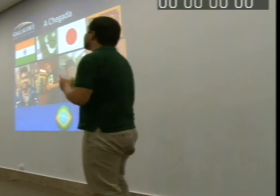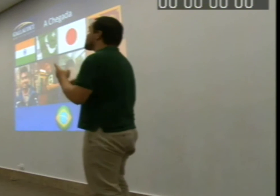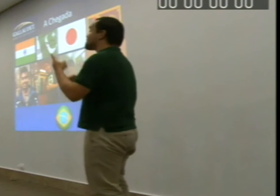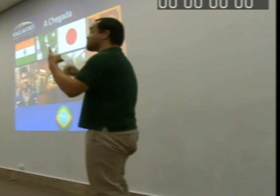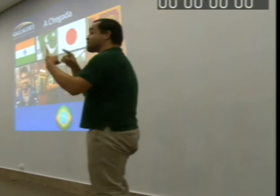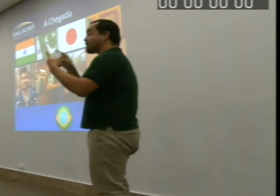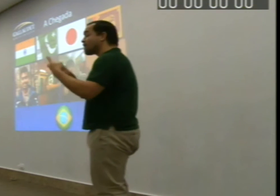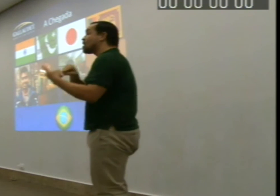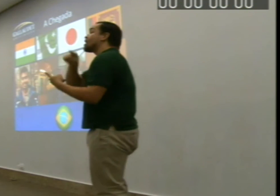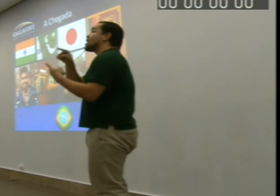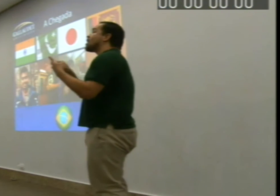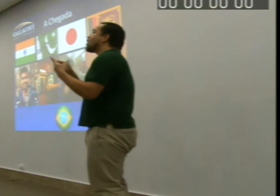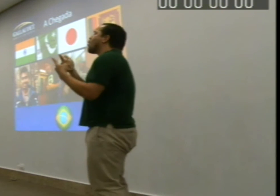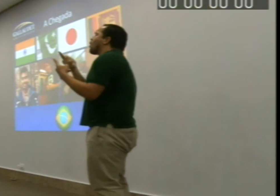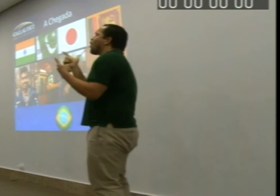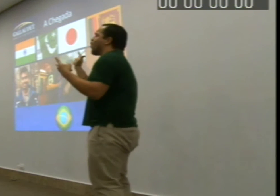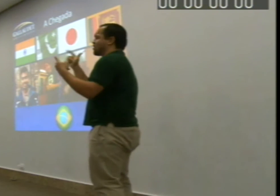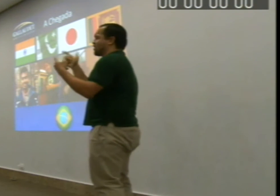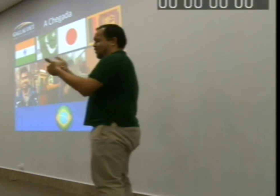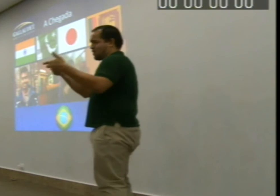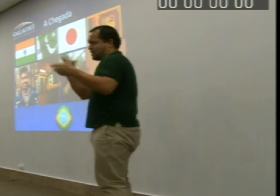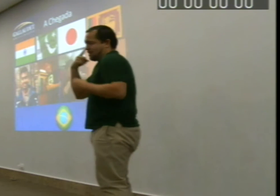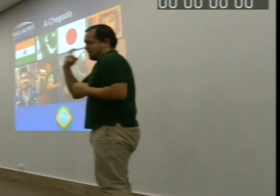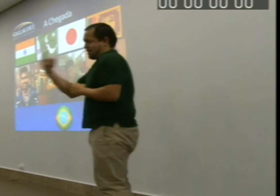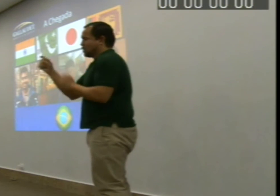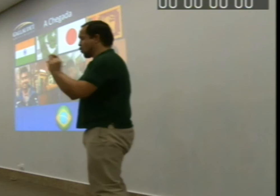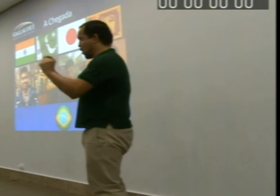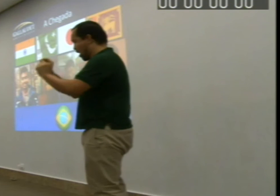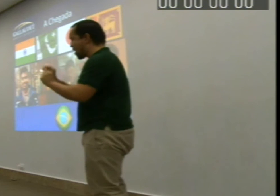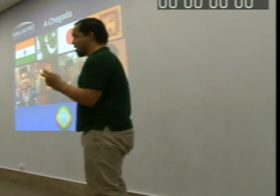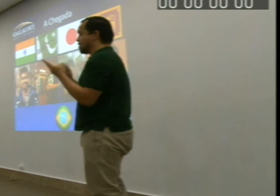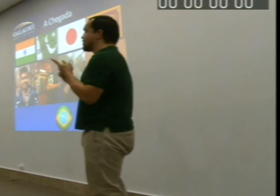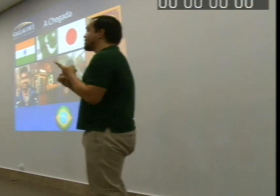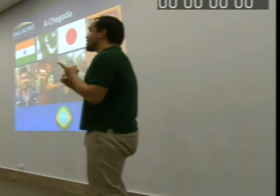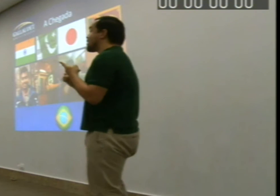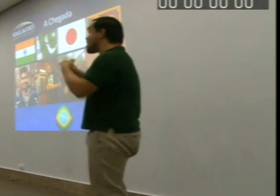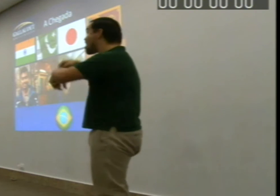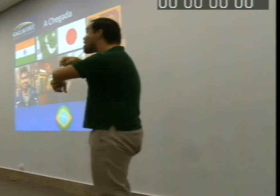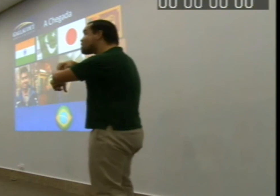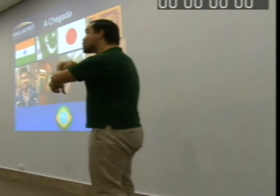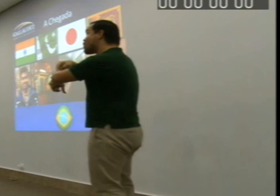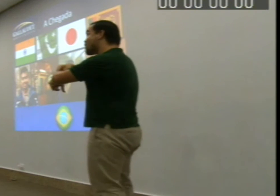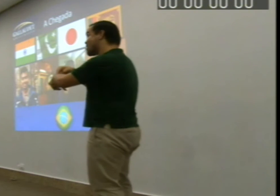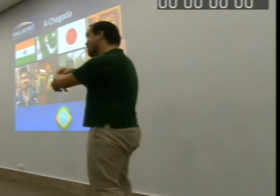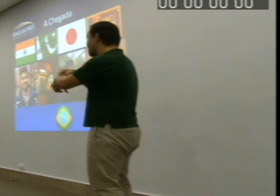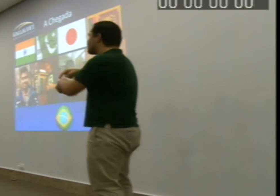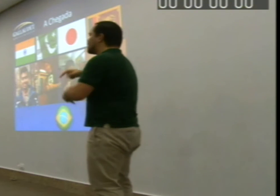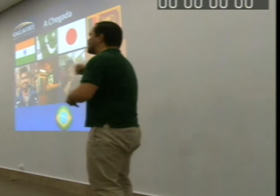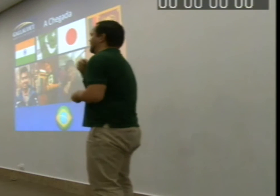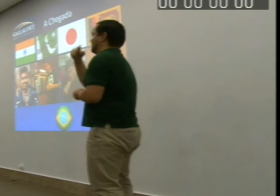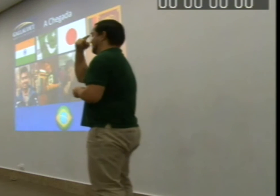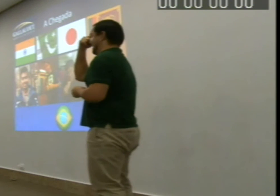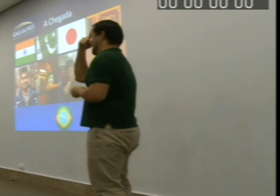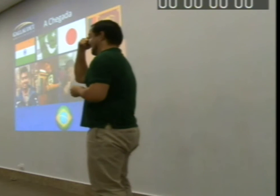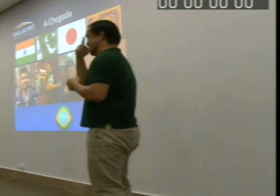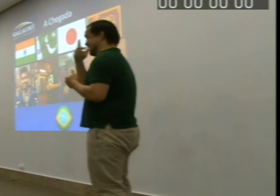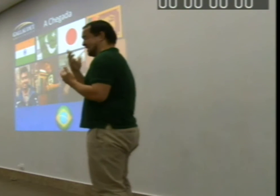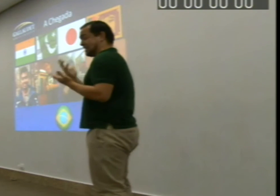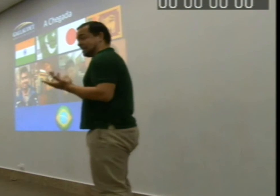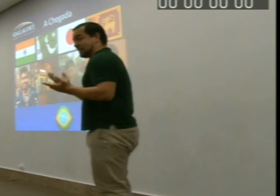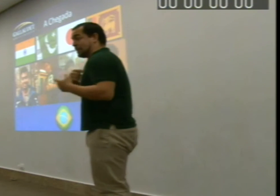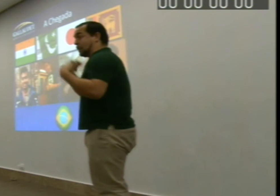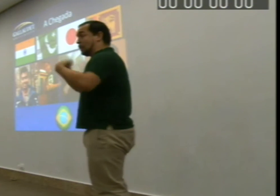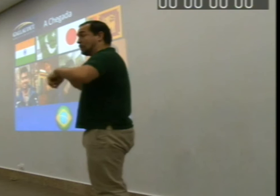do meses depois só que eles foram saber então outra coisa interessante também que que no momento que